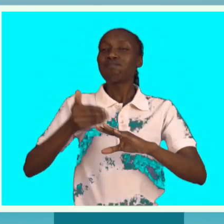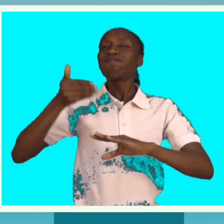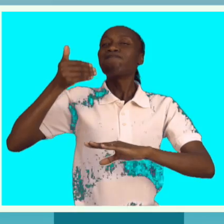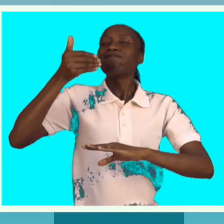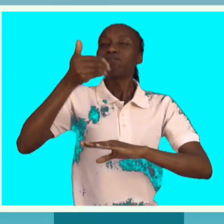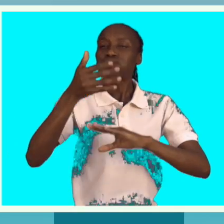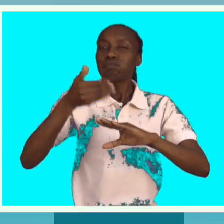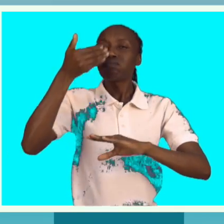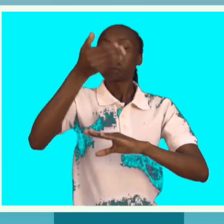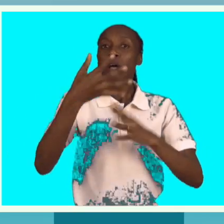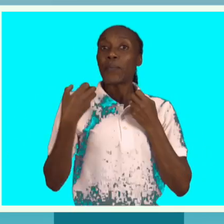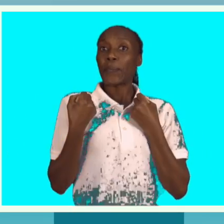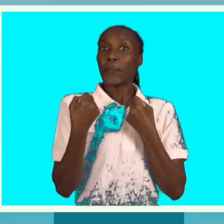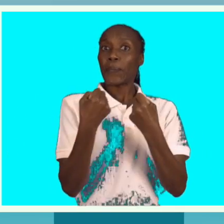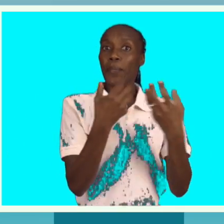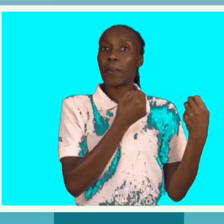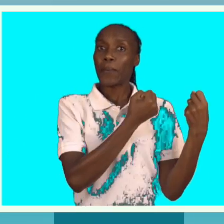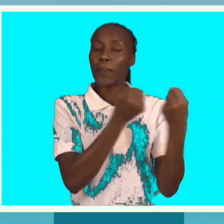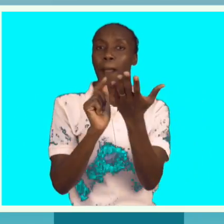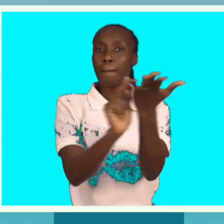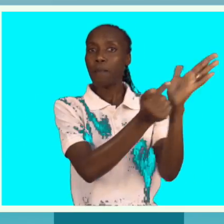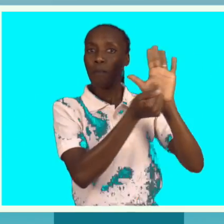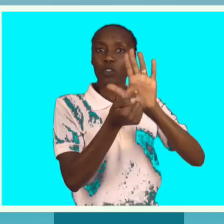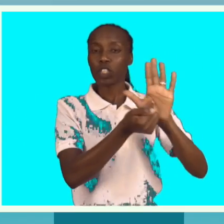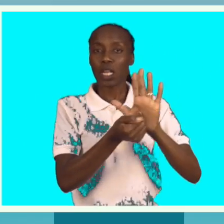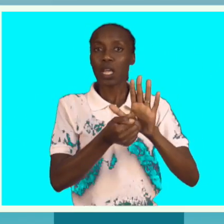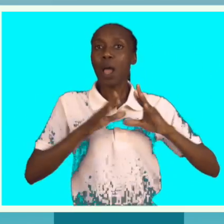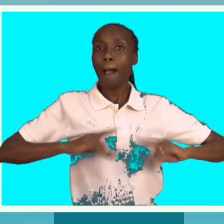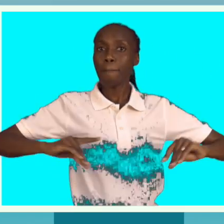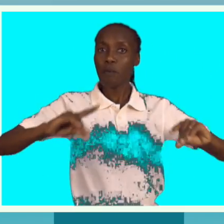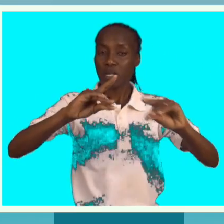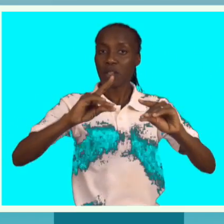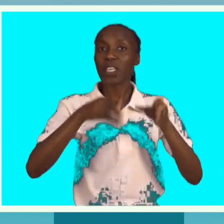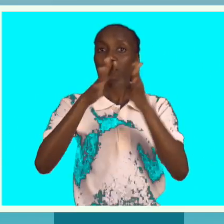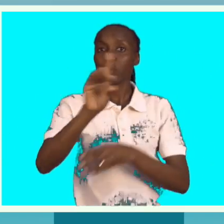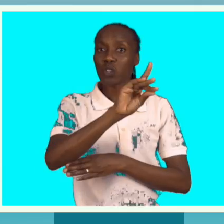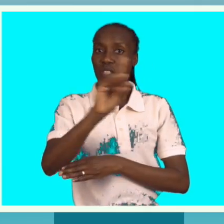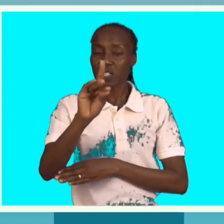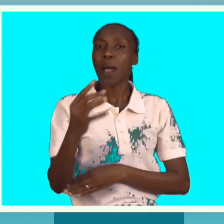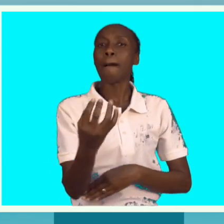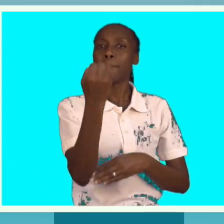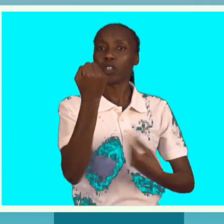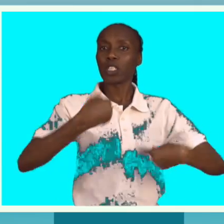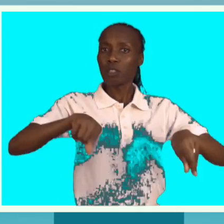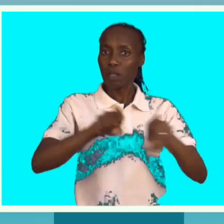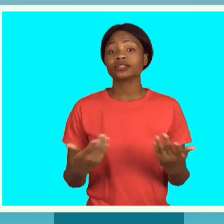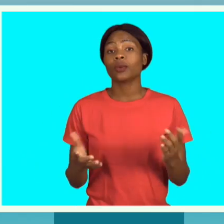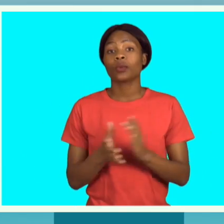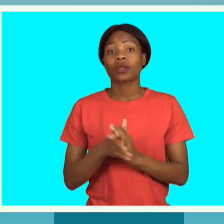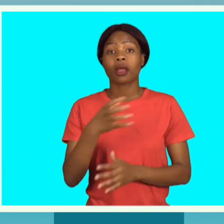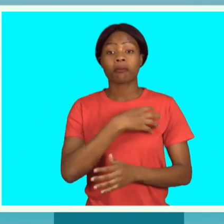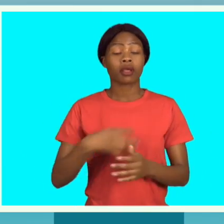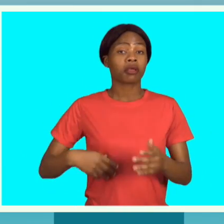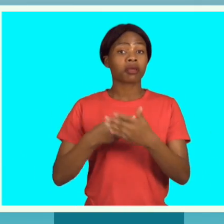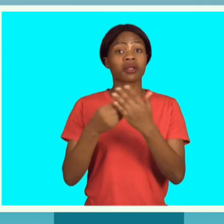iremos lá chegar para tentar demonstrar à população que o deficiente também é capaz de praticar discurso. Para